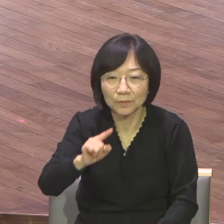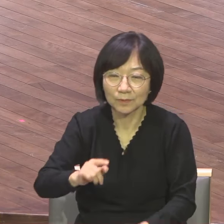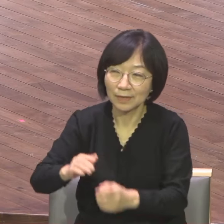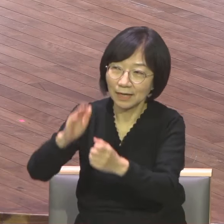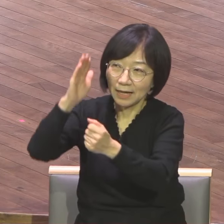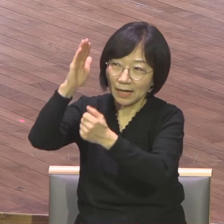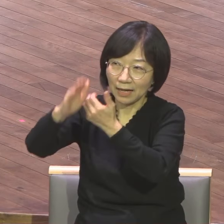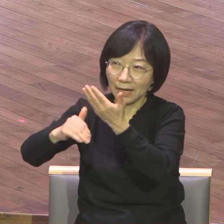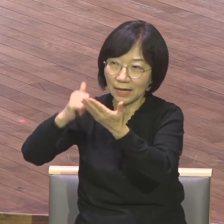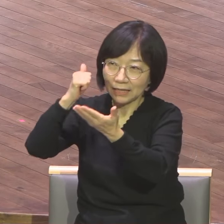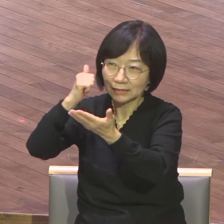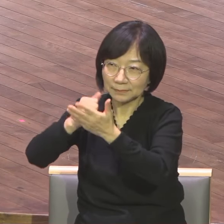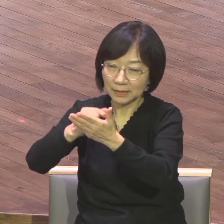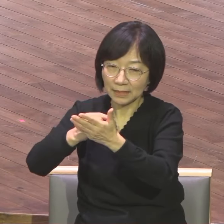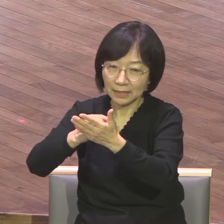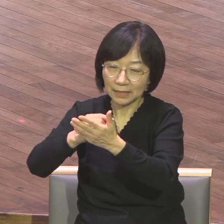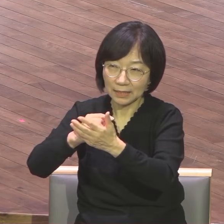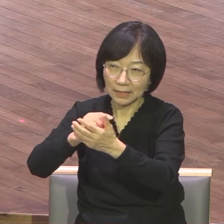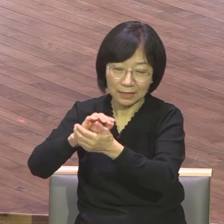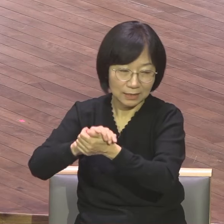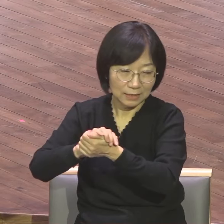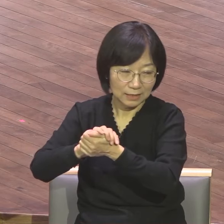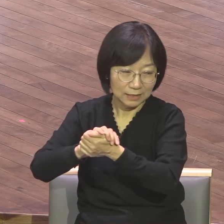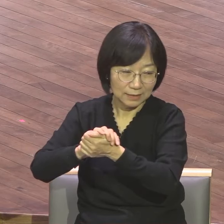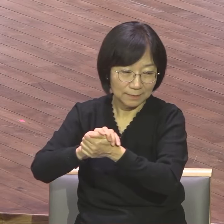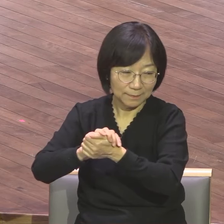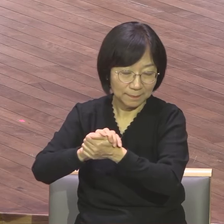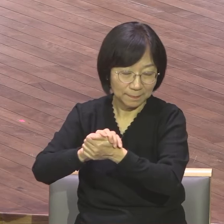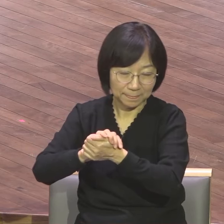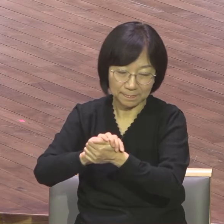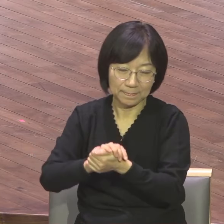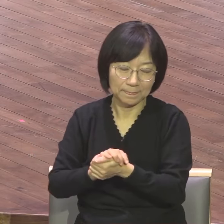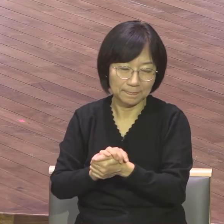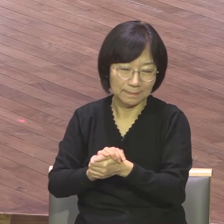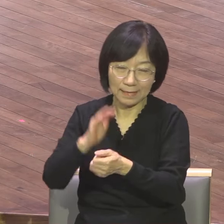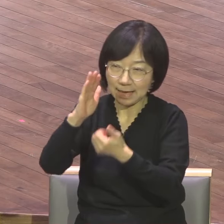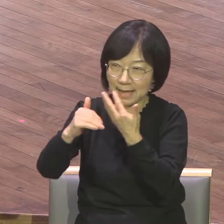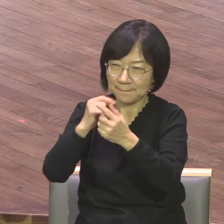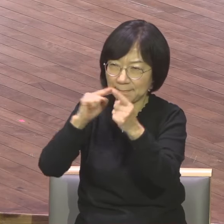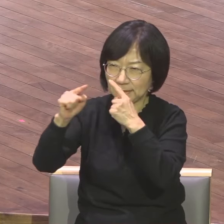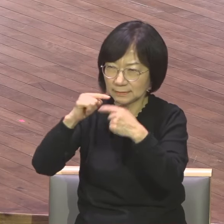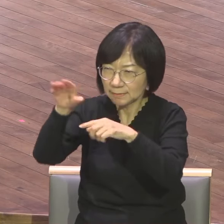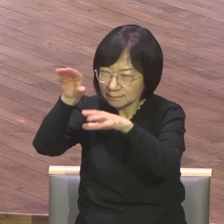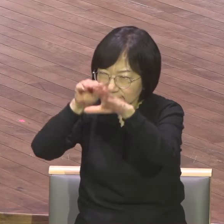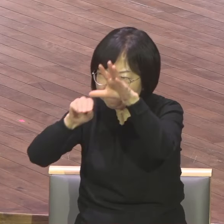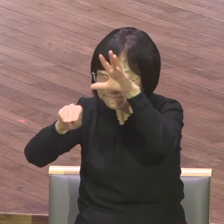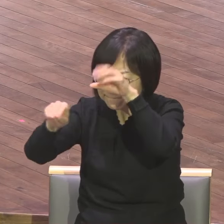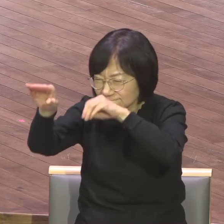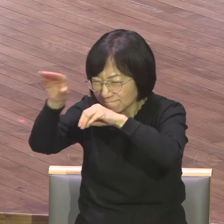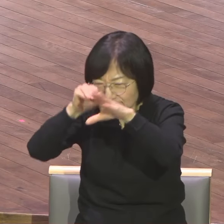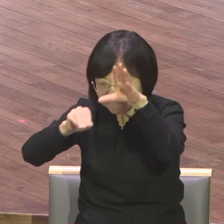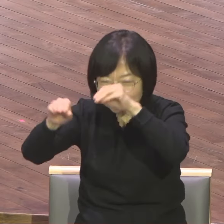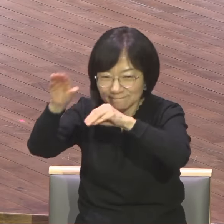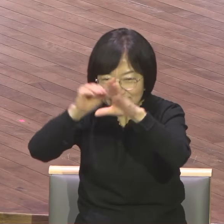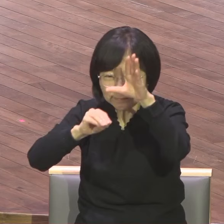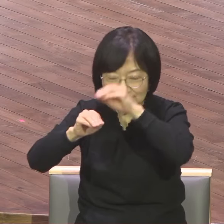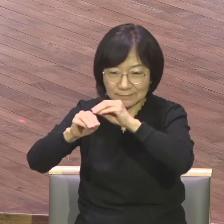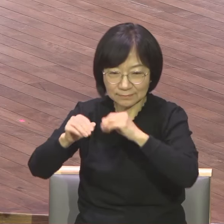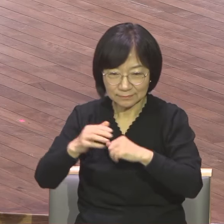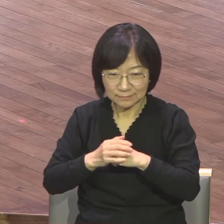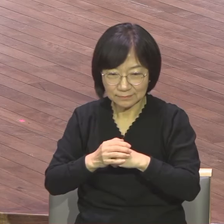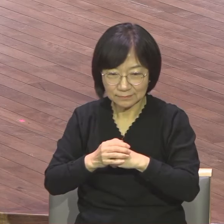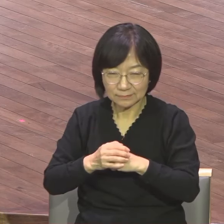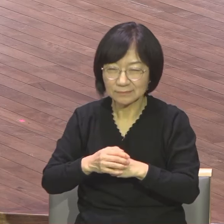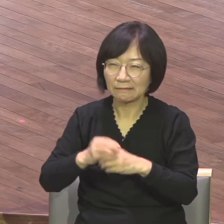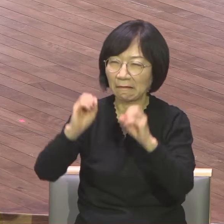민감하게 듣는 것을 이렇게 키움으로써 배울 수 있다. 하나님 말씀을 민감하게 듣는